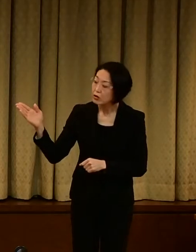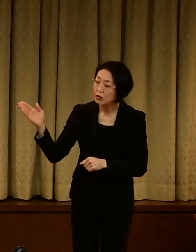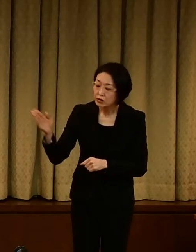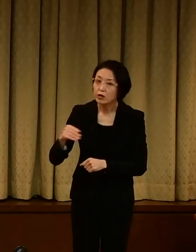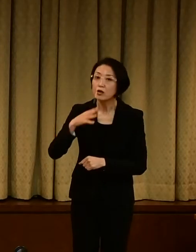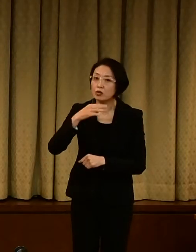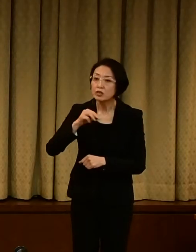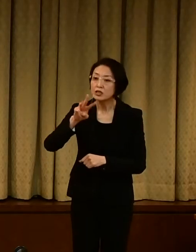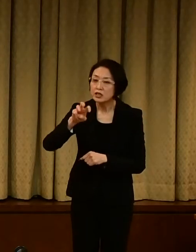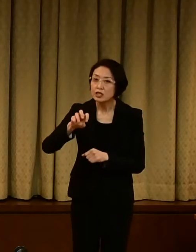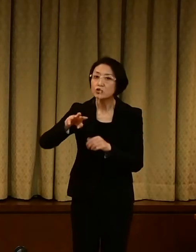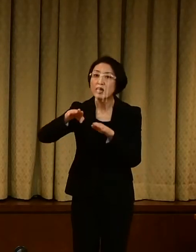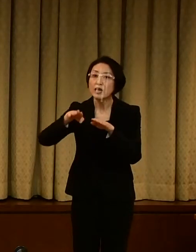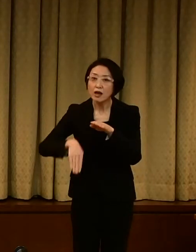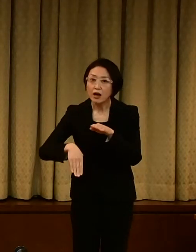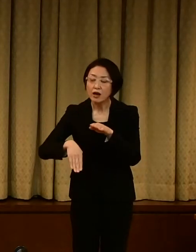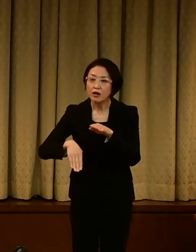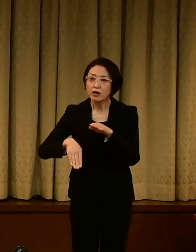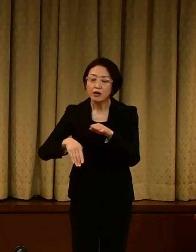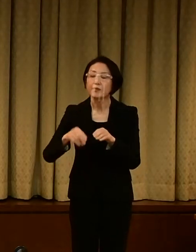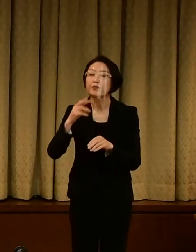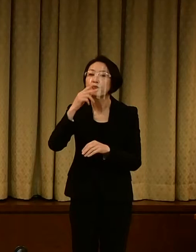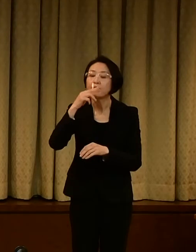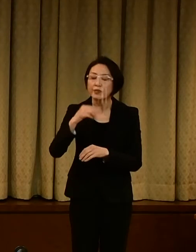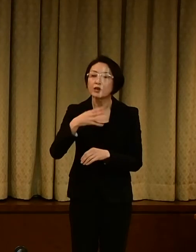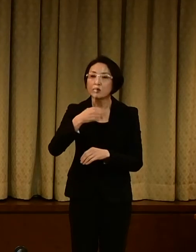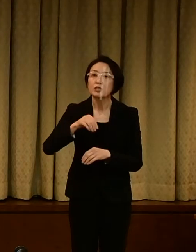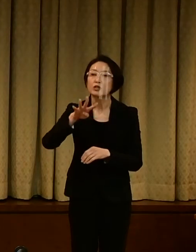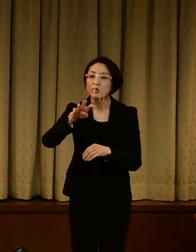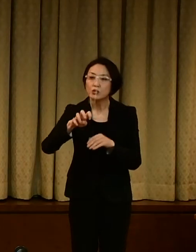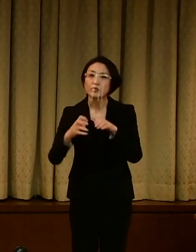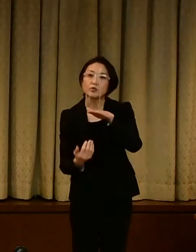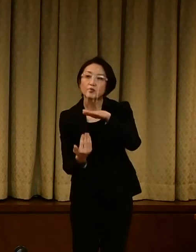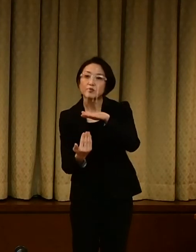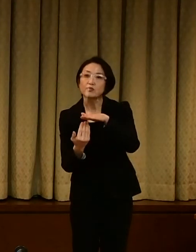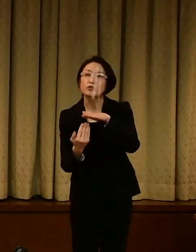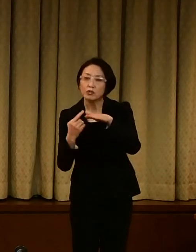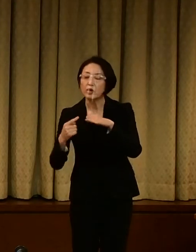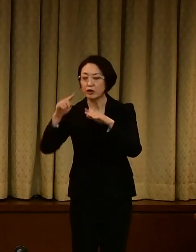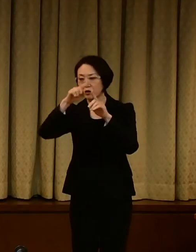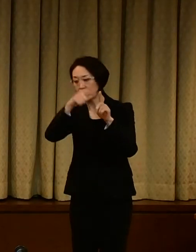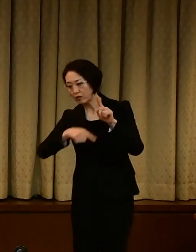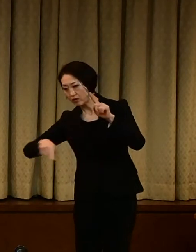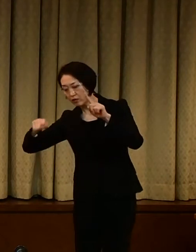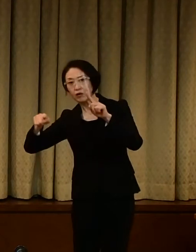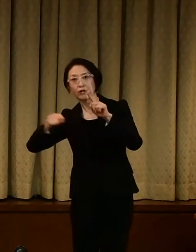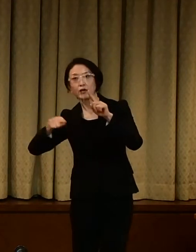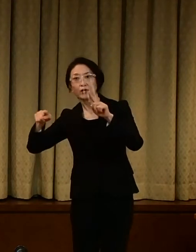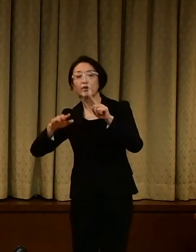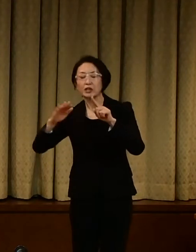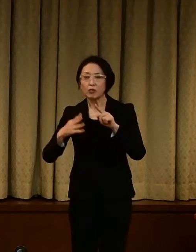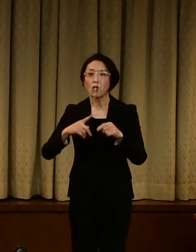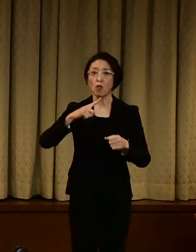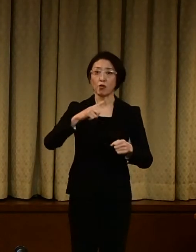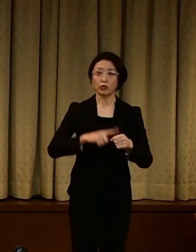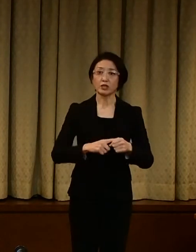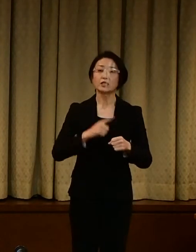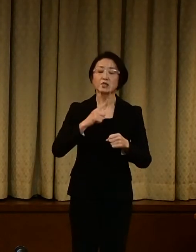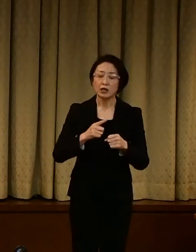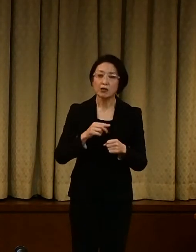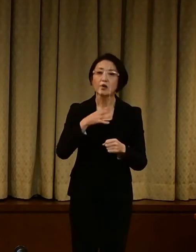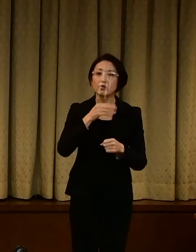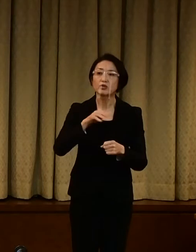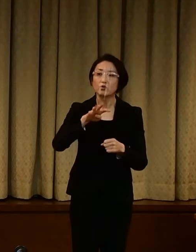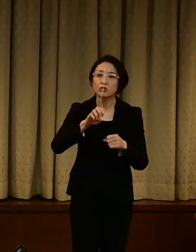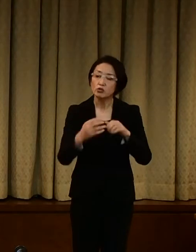30代以下が、失礼しました、40歳未満がこの程度でありましたけれども、今年に入りまして40歳